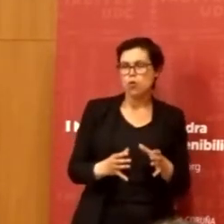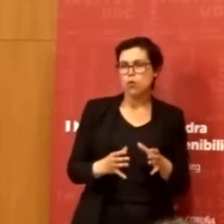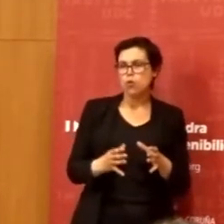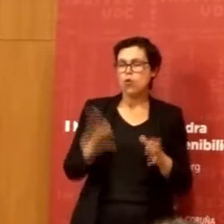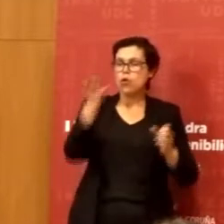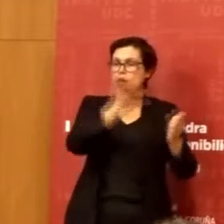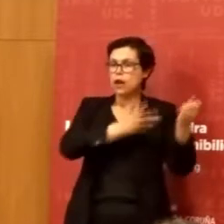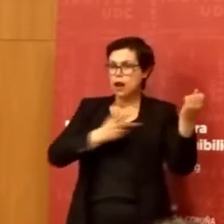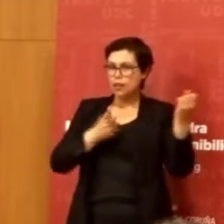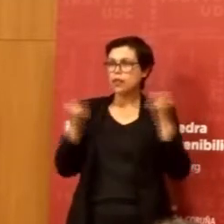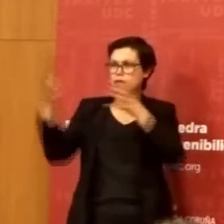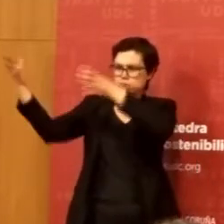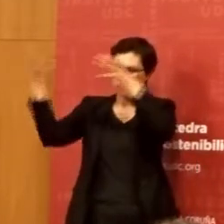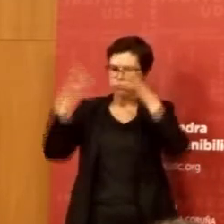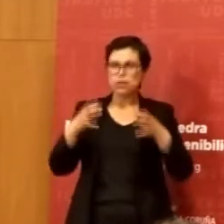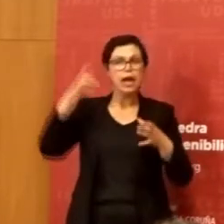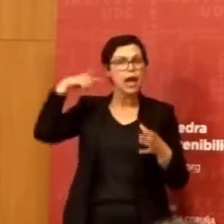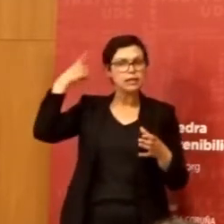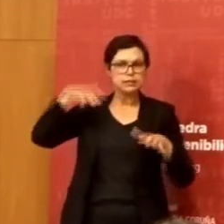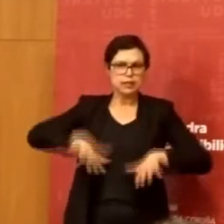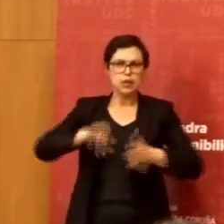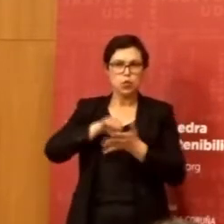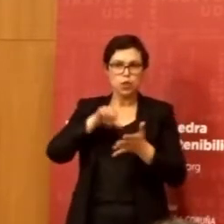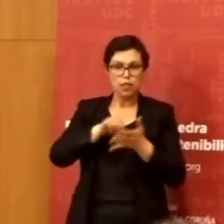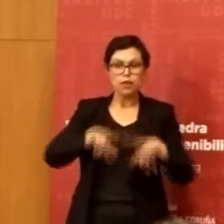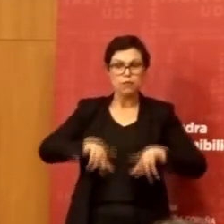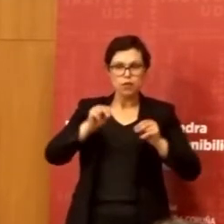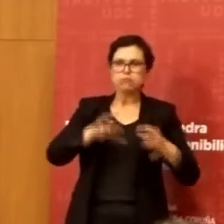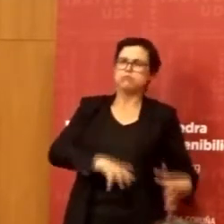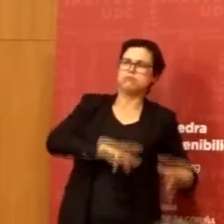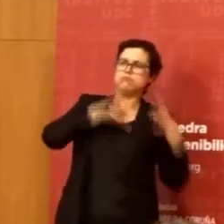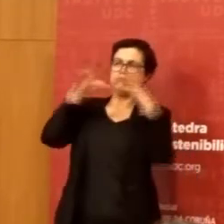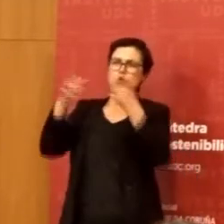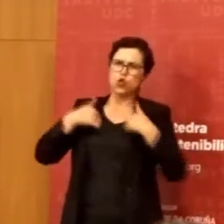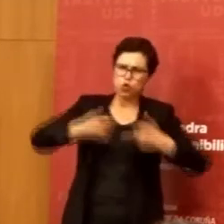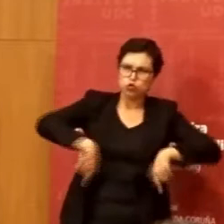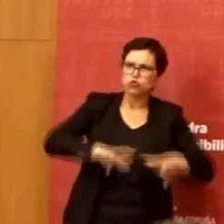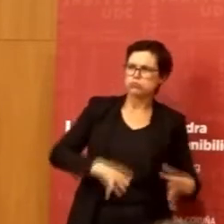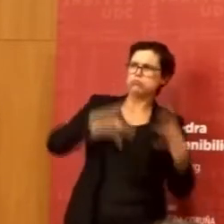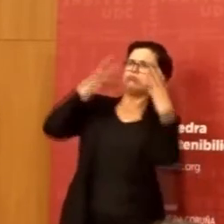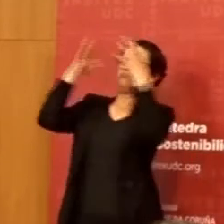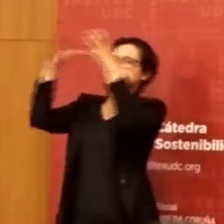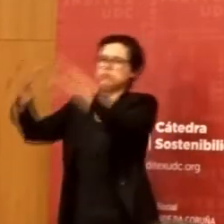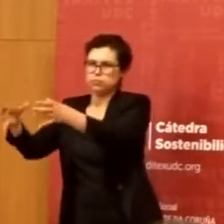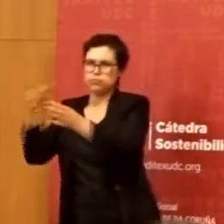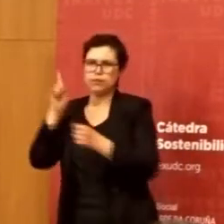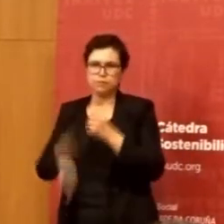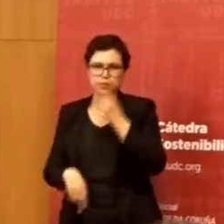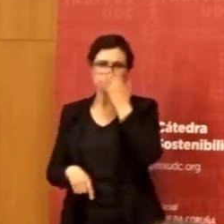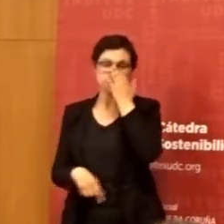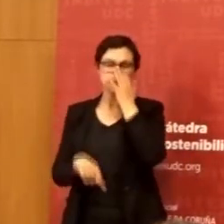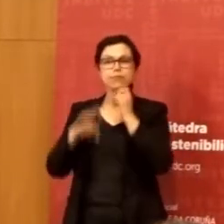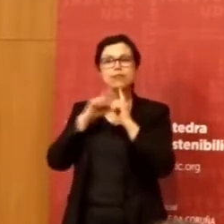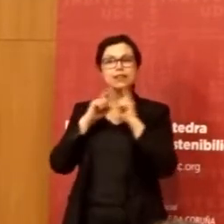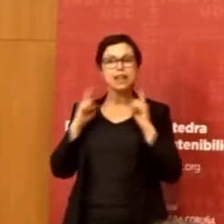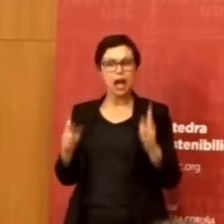irlandeses a nuestra ciudad, a Elche, y después fuimos nosotros durante una semana a Dublín, ¿no? Este año